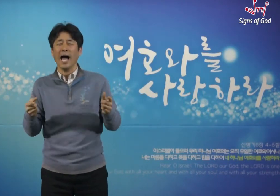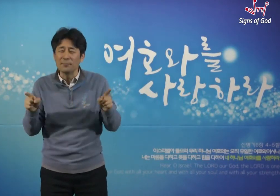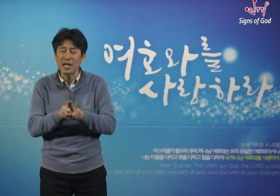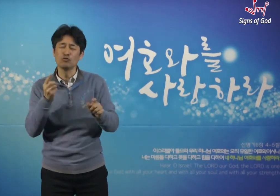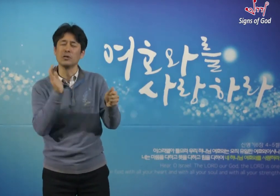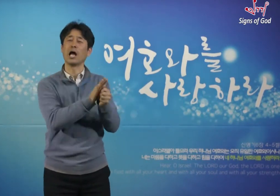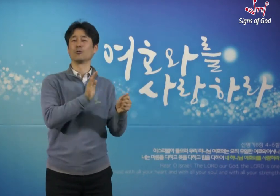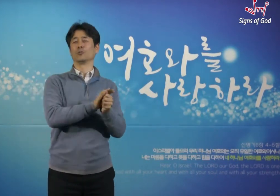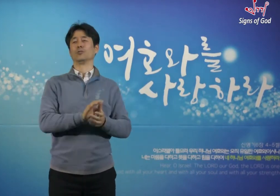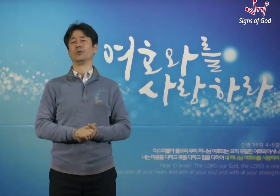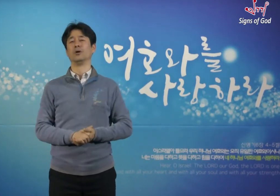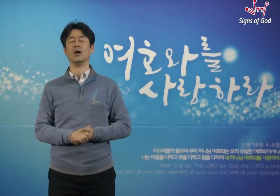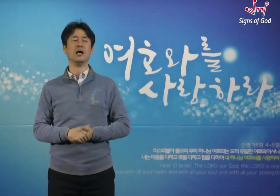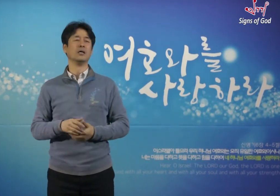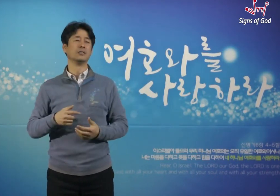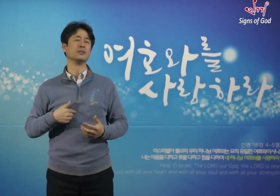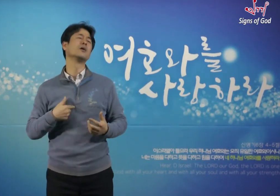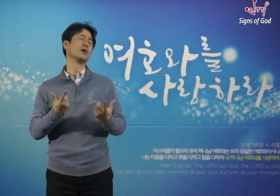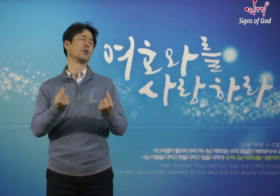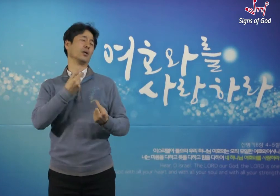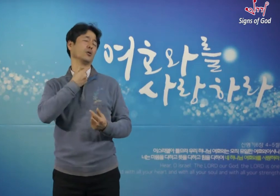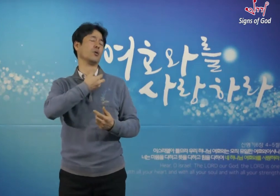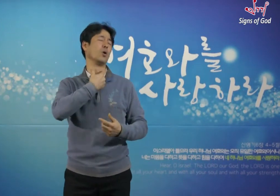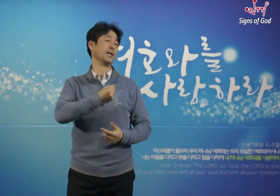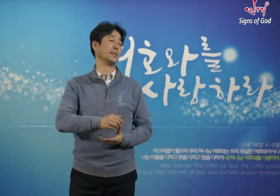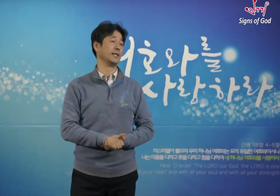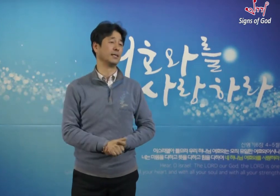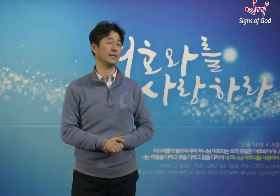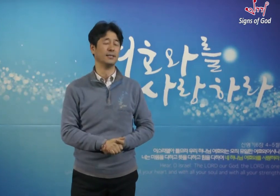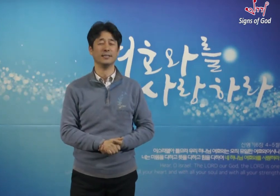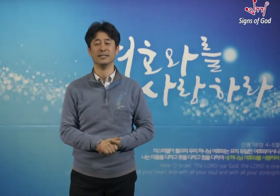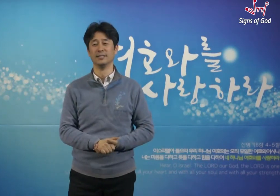기도하고 함께 후원하고 도와줘야 됩니다. 그렇게 원합니다.